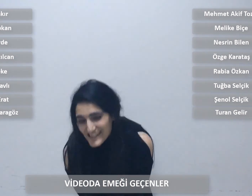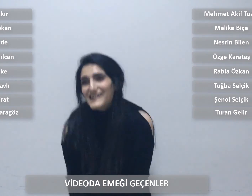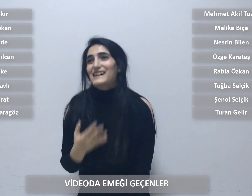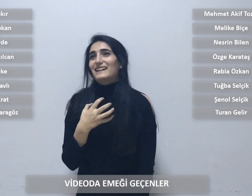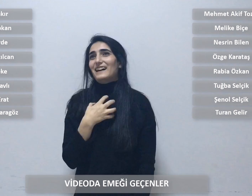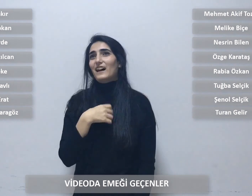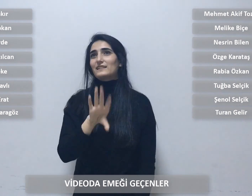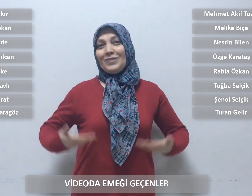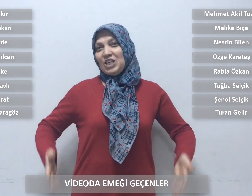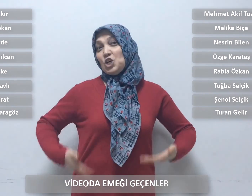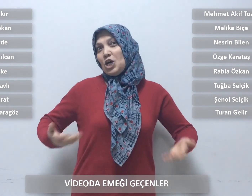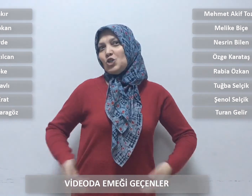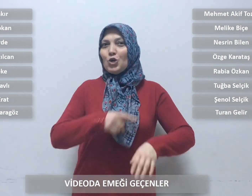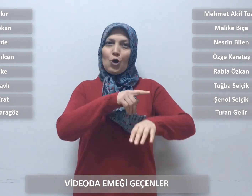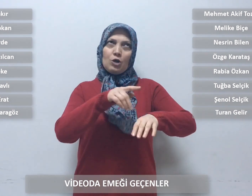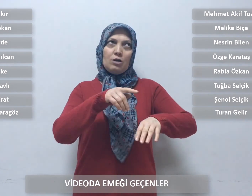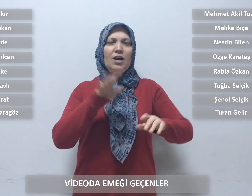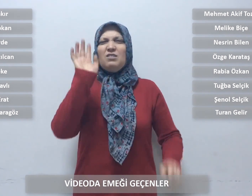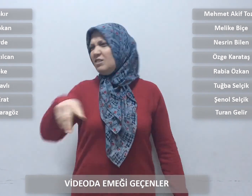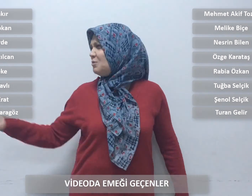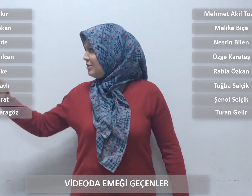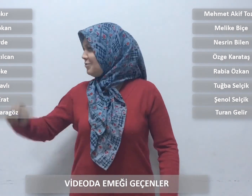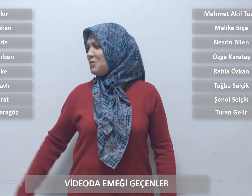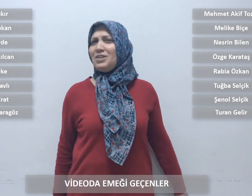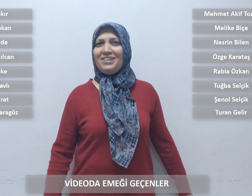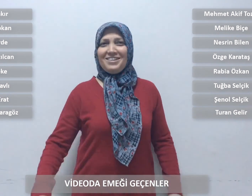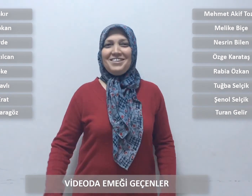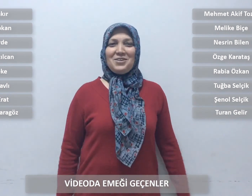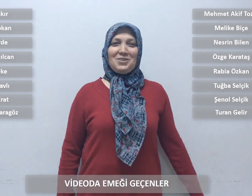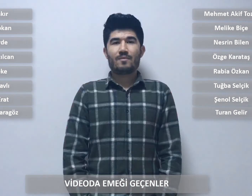aldırma Aşkın gözü kör mü acaba